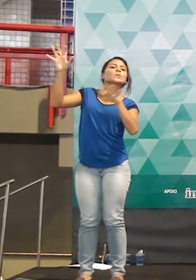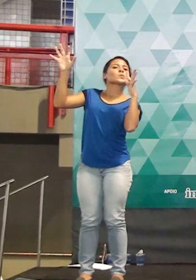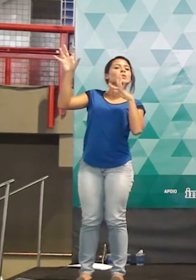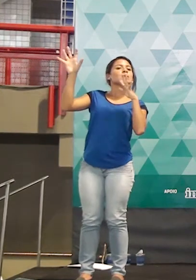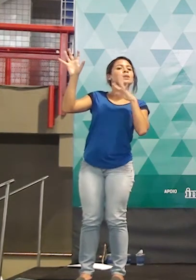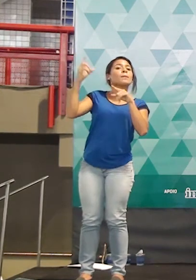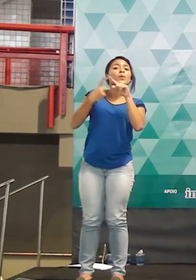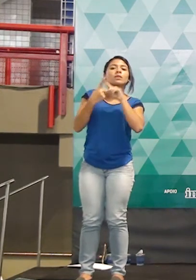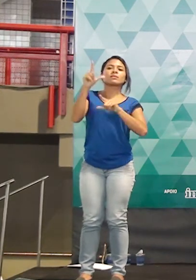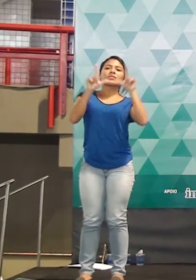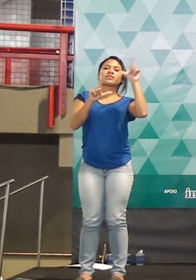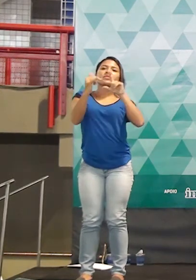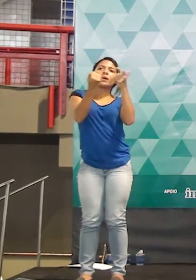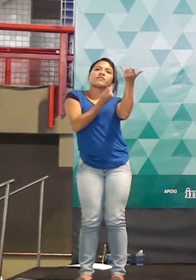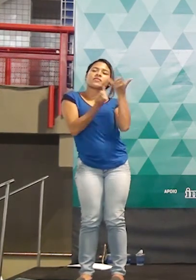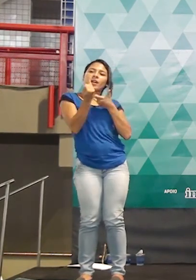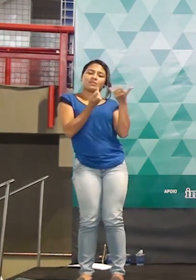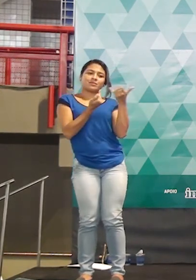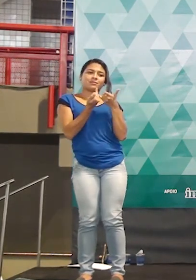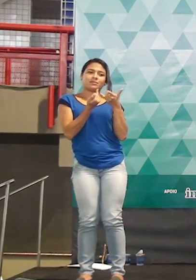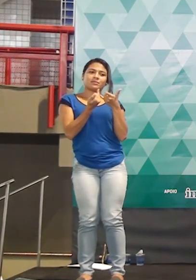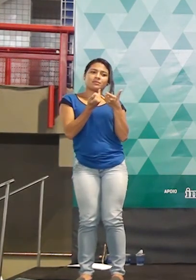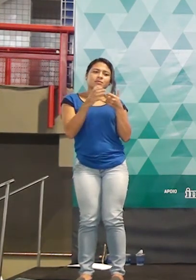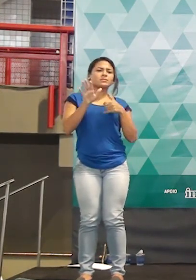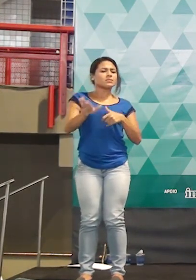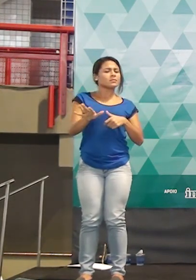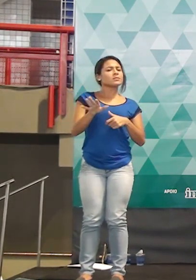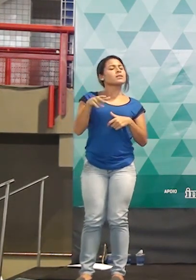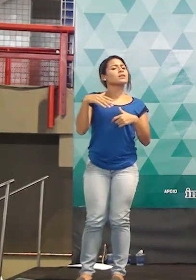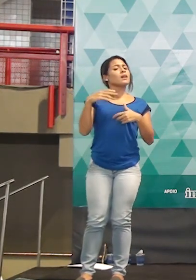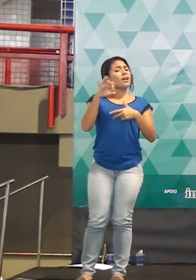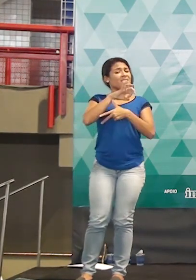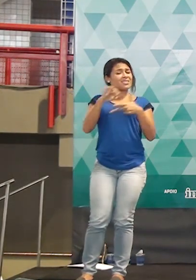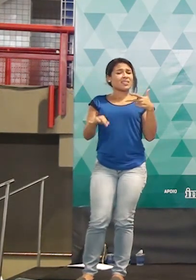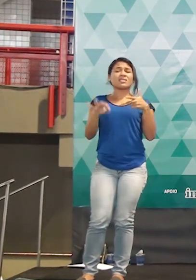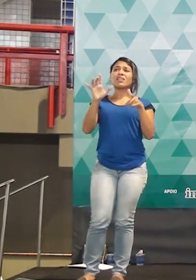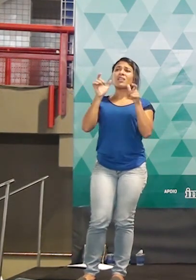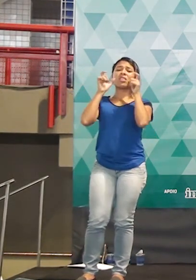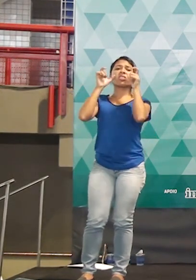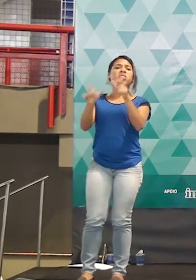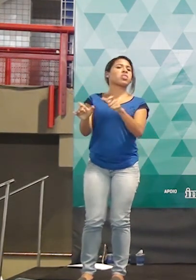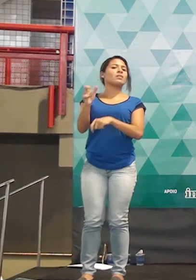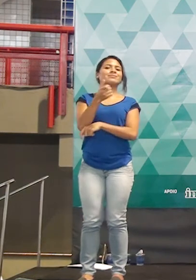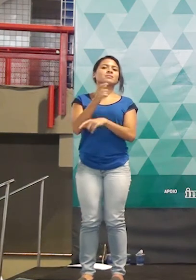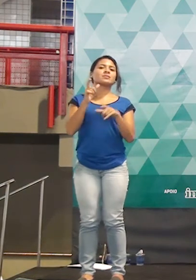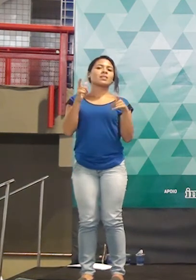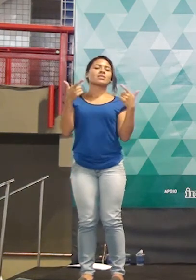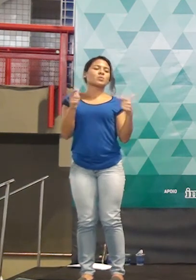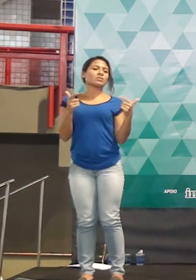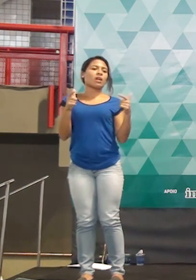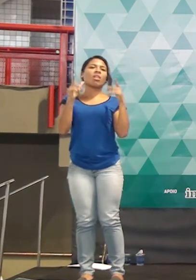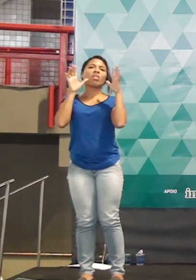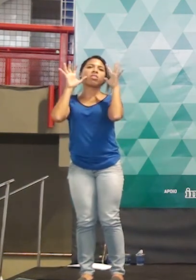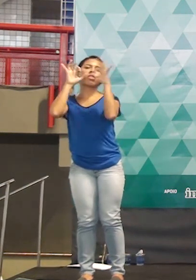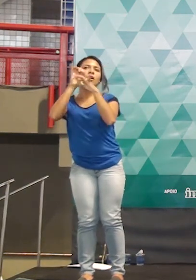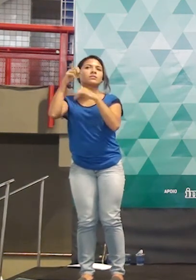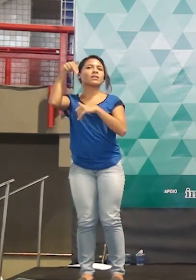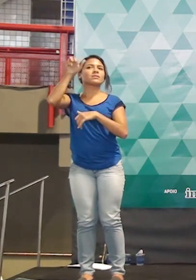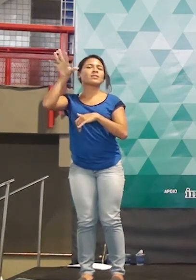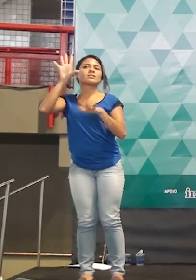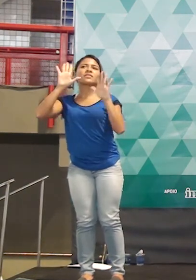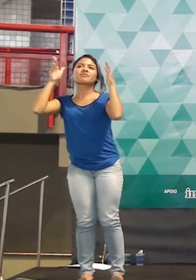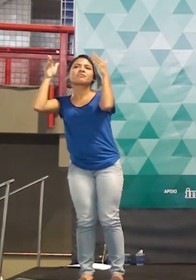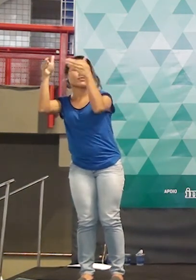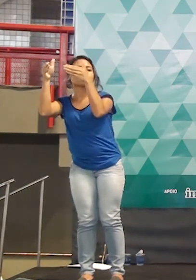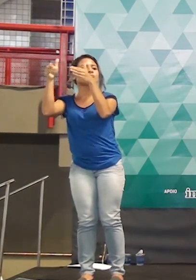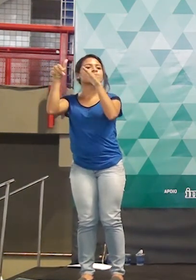pela televisão. O Enem não tem interesse nesse tema, que é um tema regional. O assunto que eles abordam é